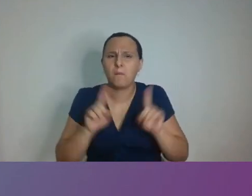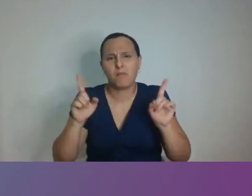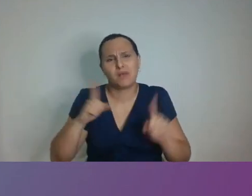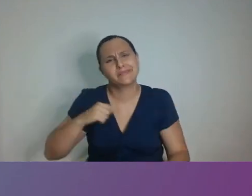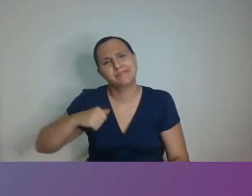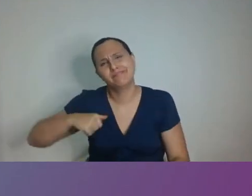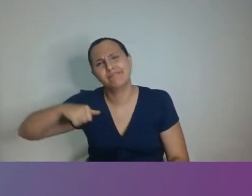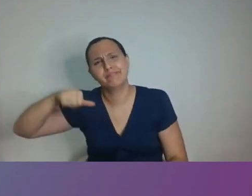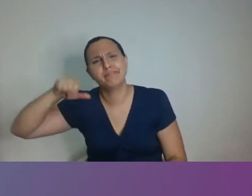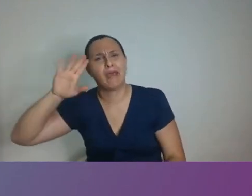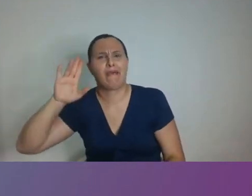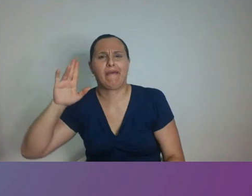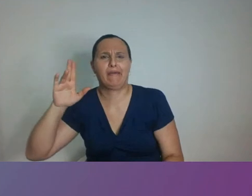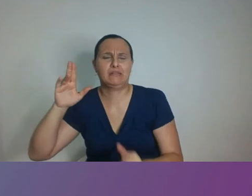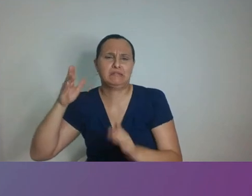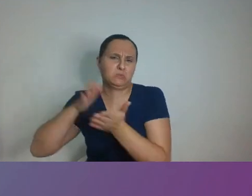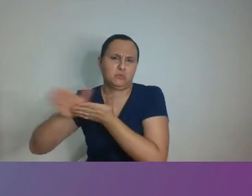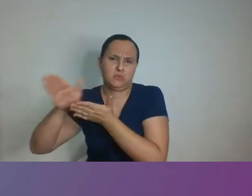bom?